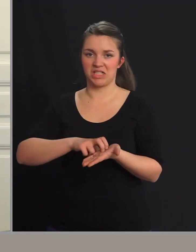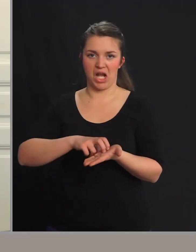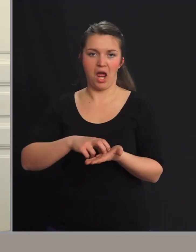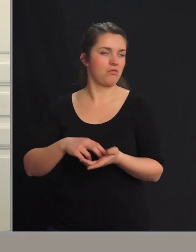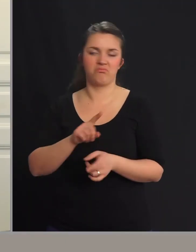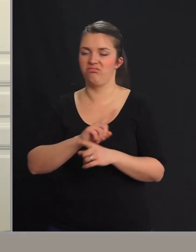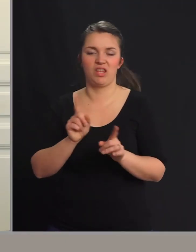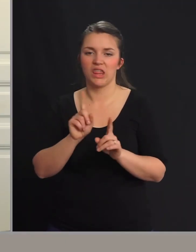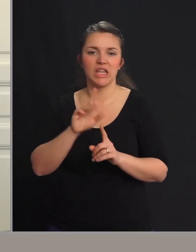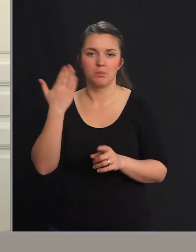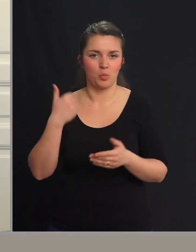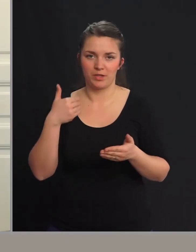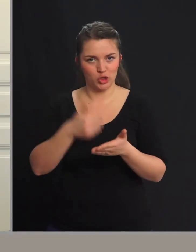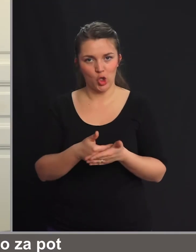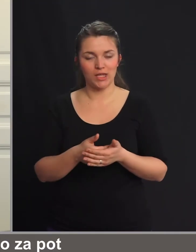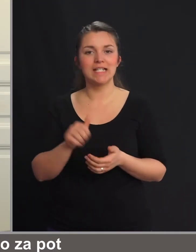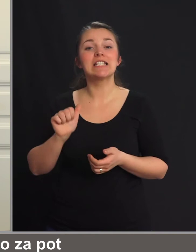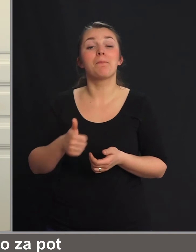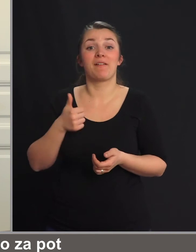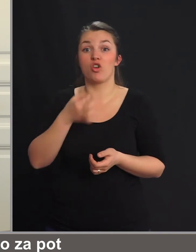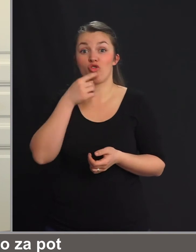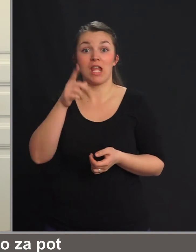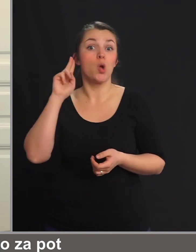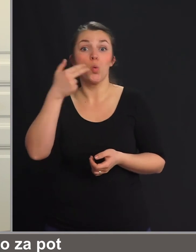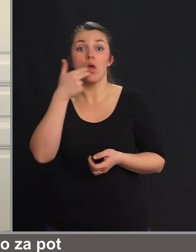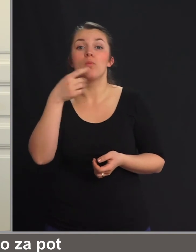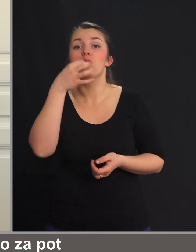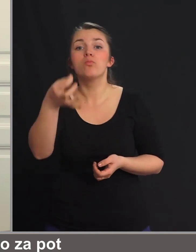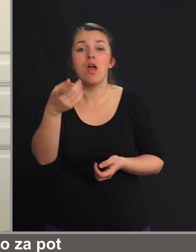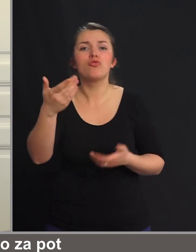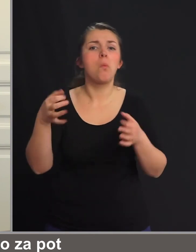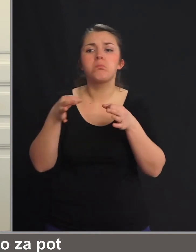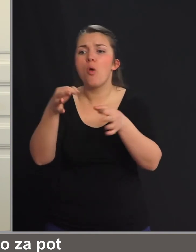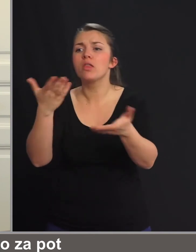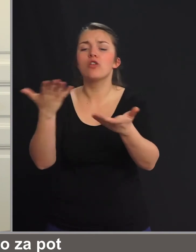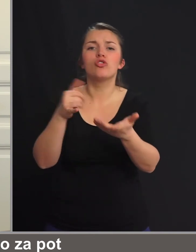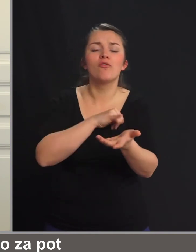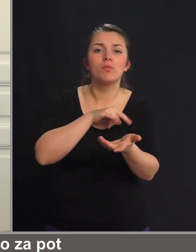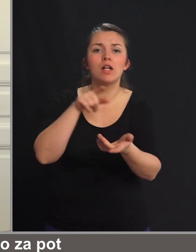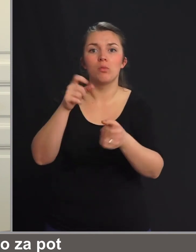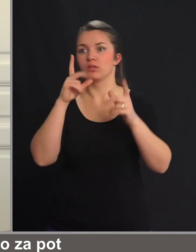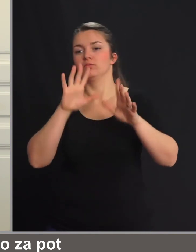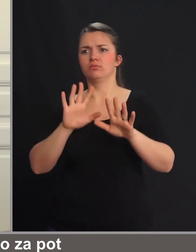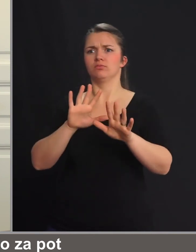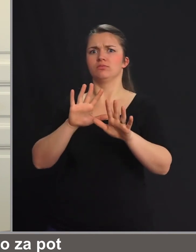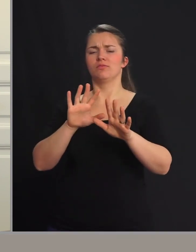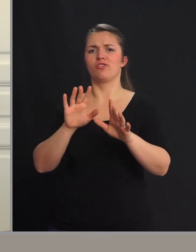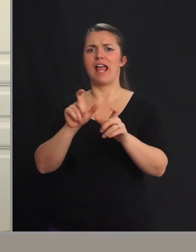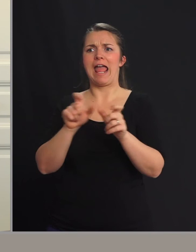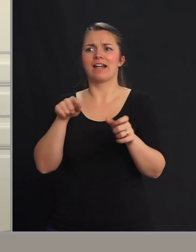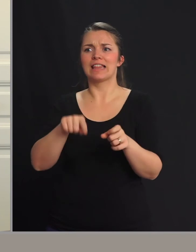Strah nikakor ni bil prisoten. Sprva, če te gluhonemi vprašajo za pot ali kakšno informacijo, si